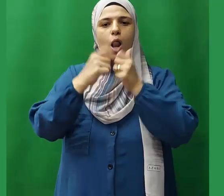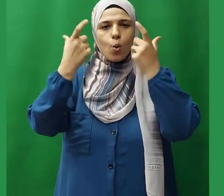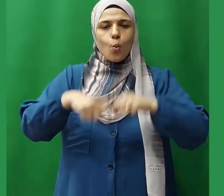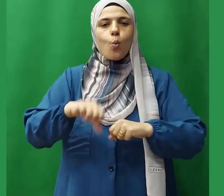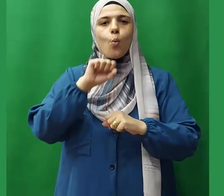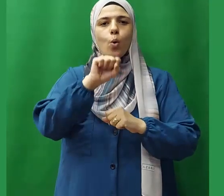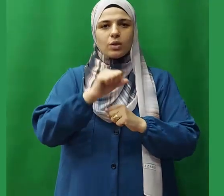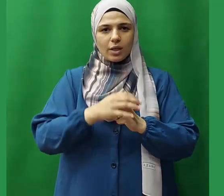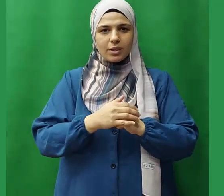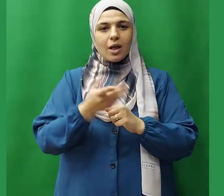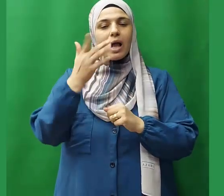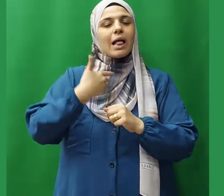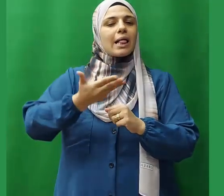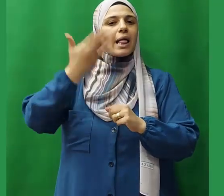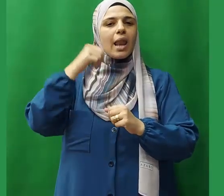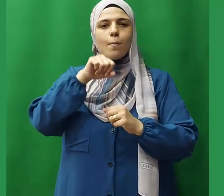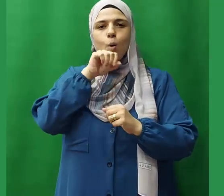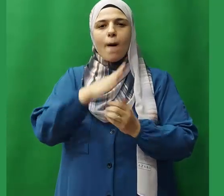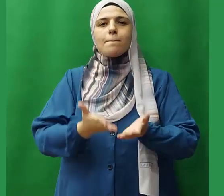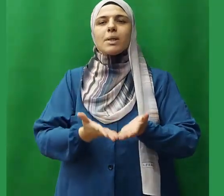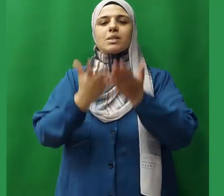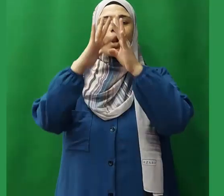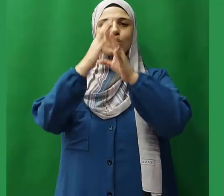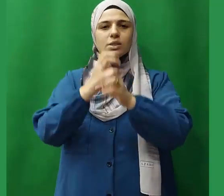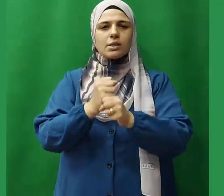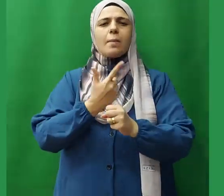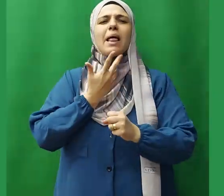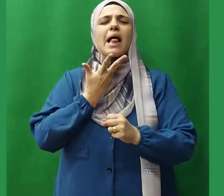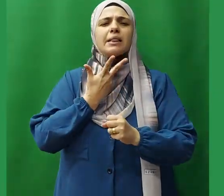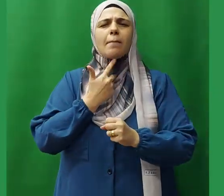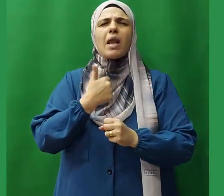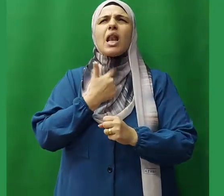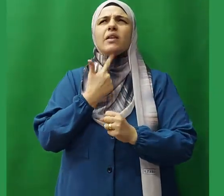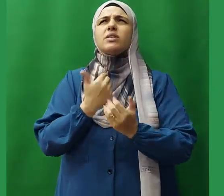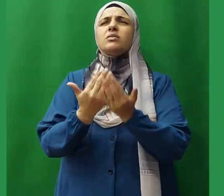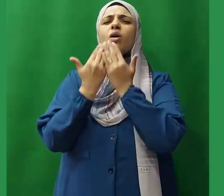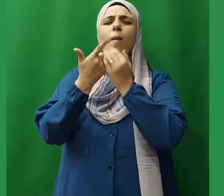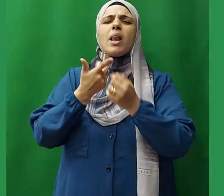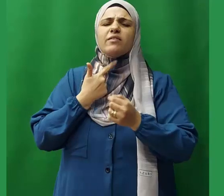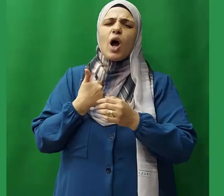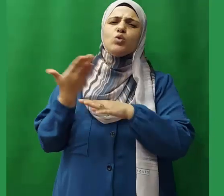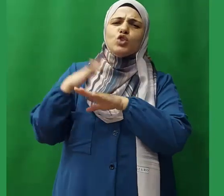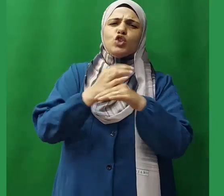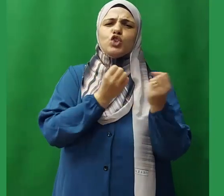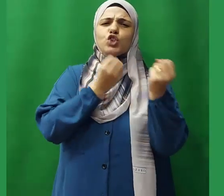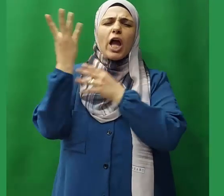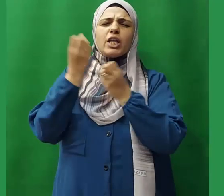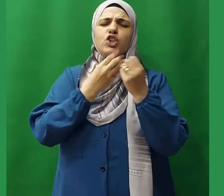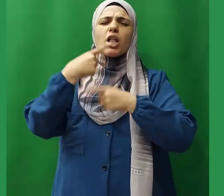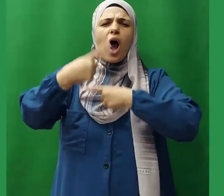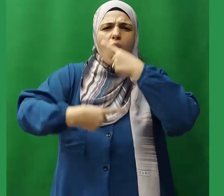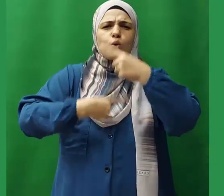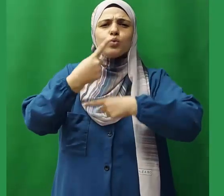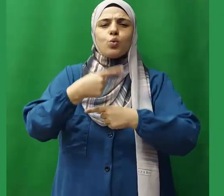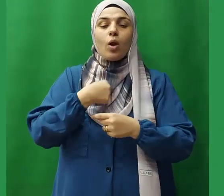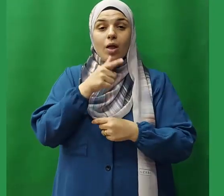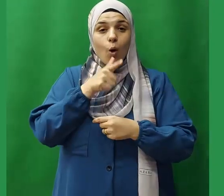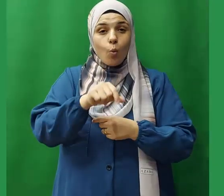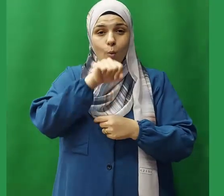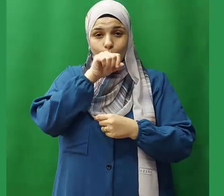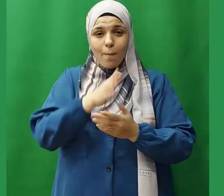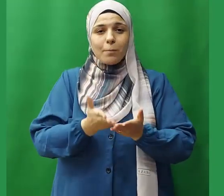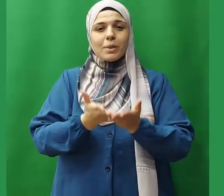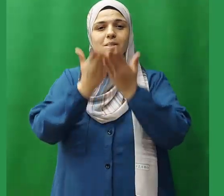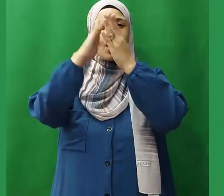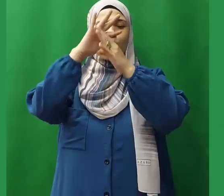لذلك كان نبينا صلى الله عليه وسلم يتمنى الشهاده مرات ومرات حيث